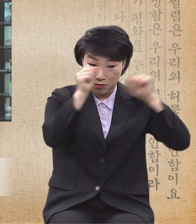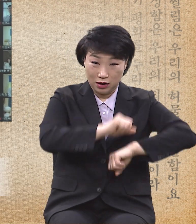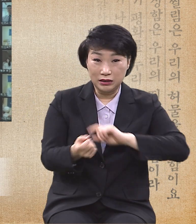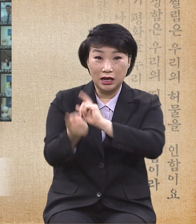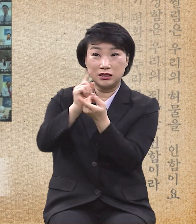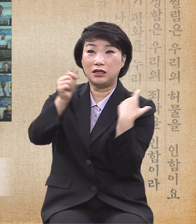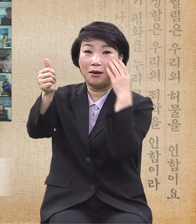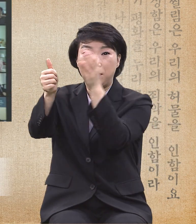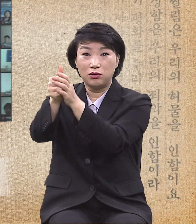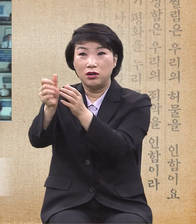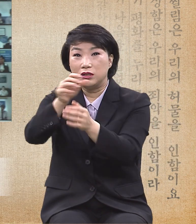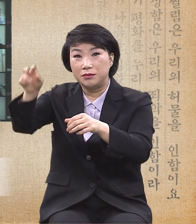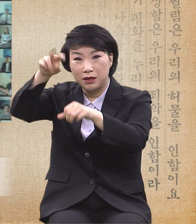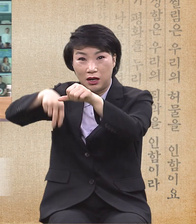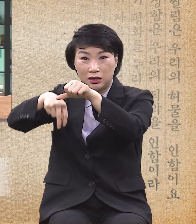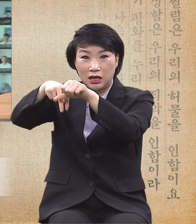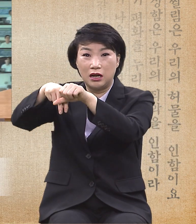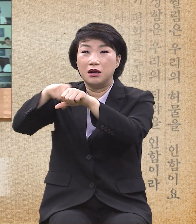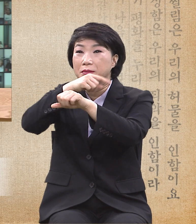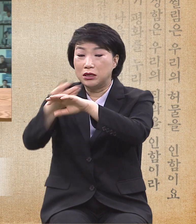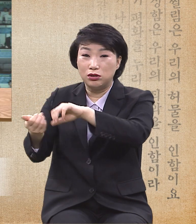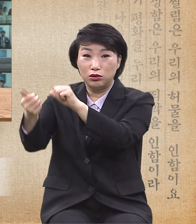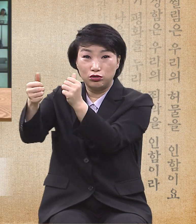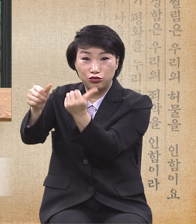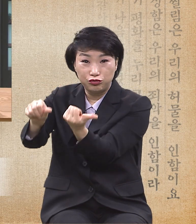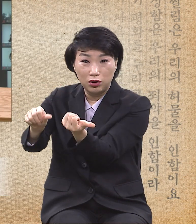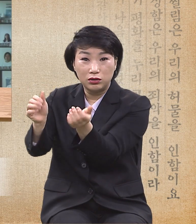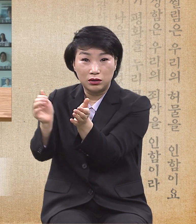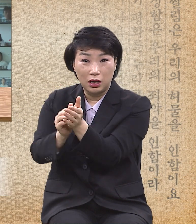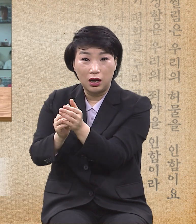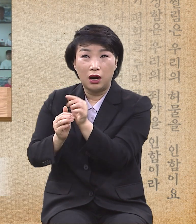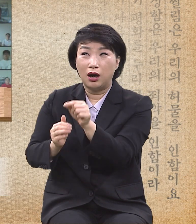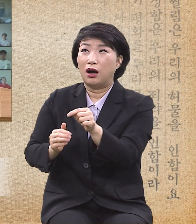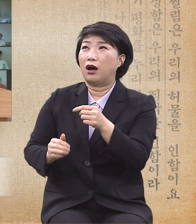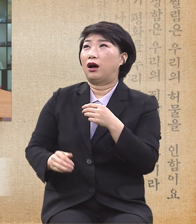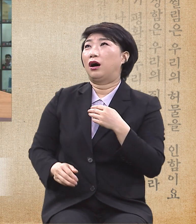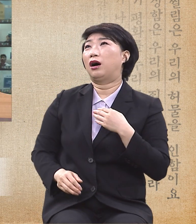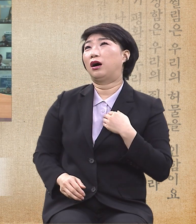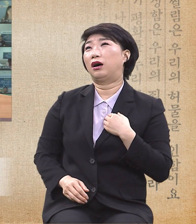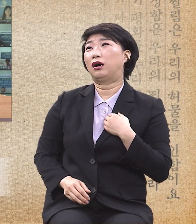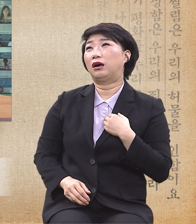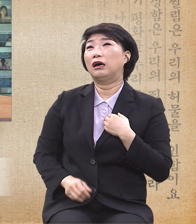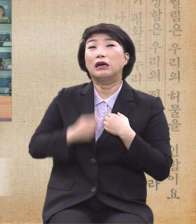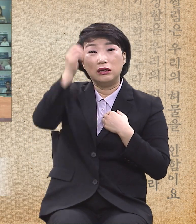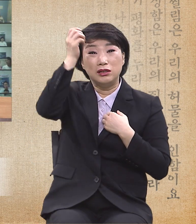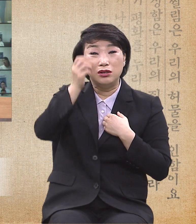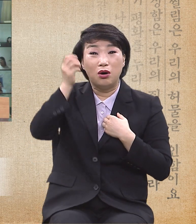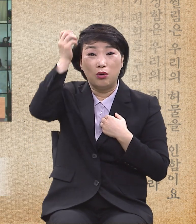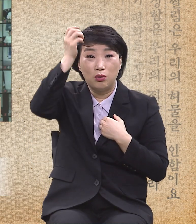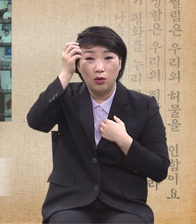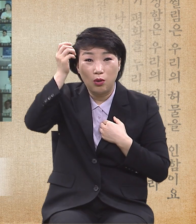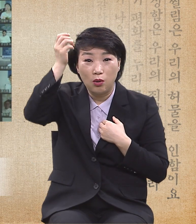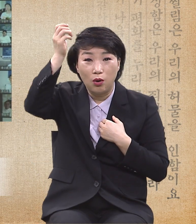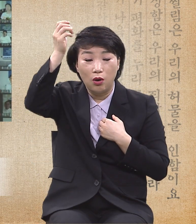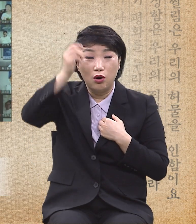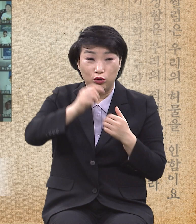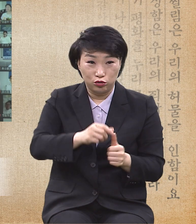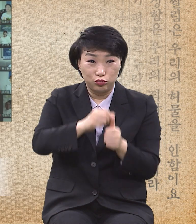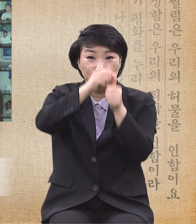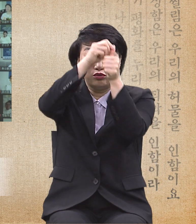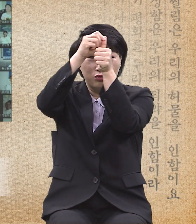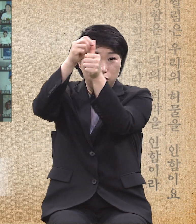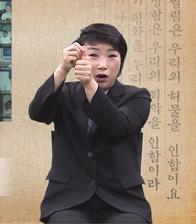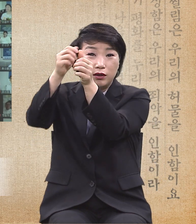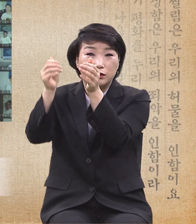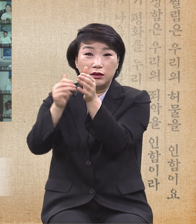짊어지고 십자가에서 피 흘려 죽으셔서 내 영혼을